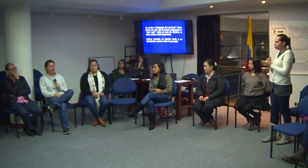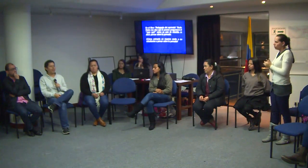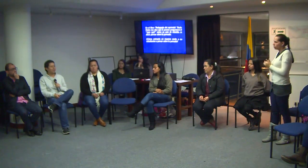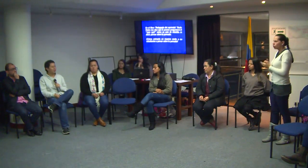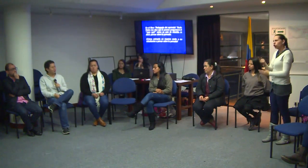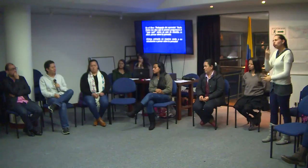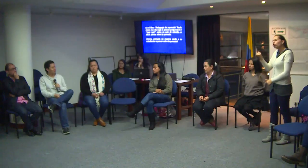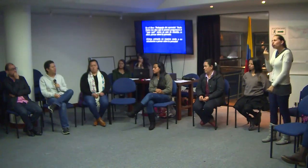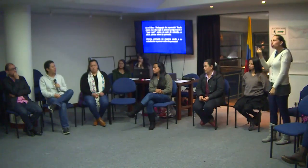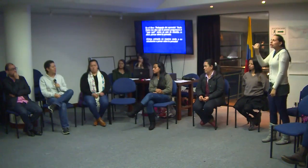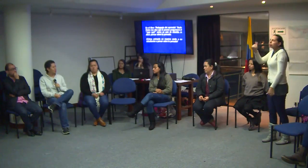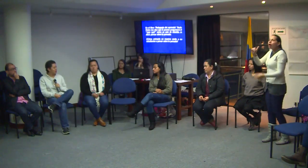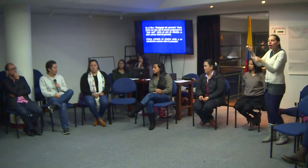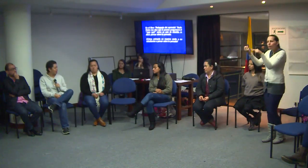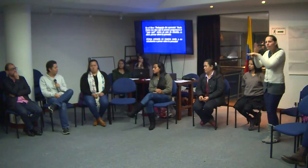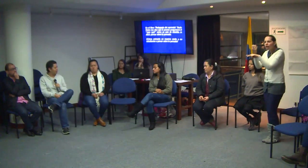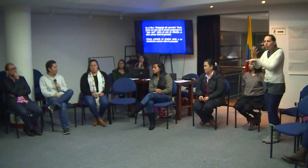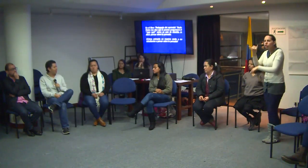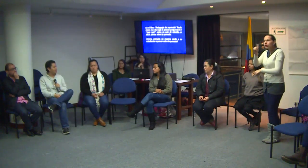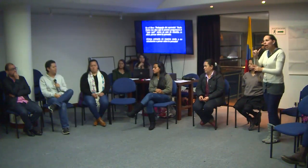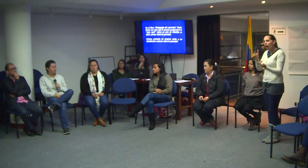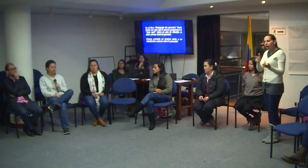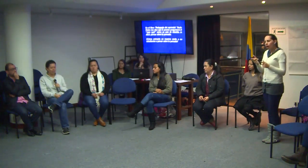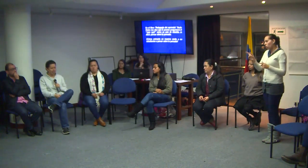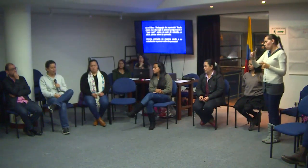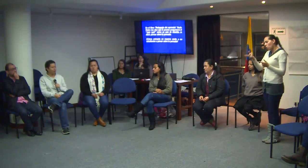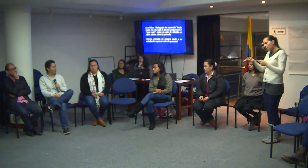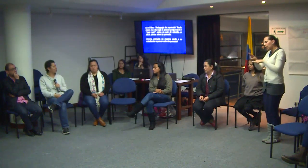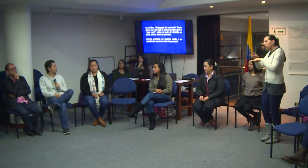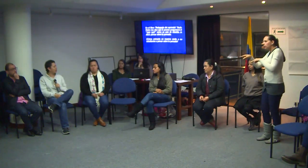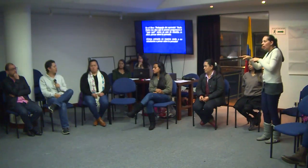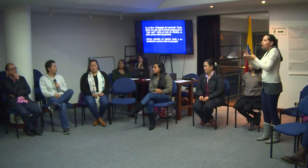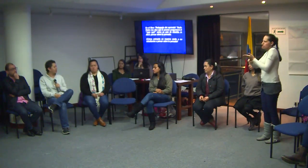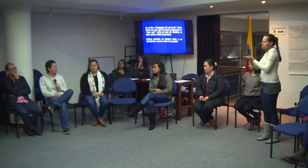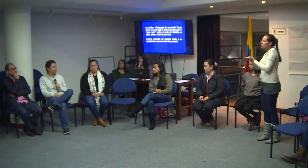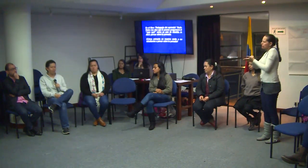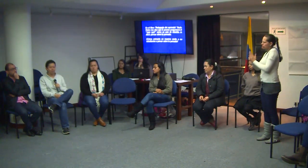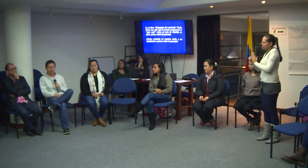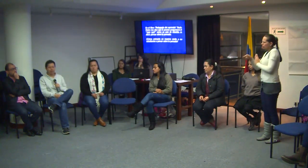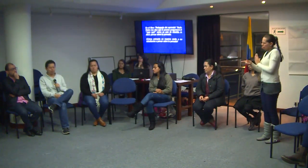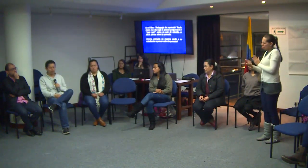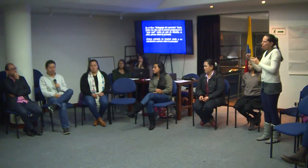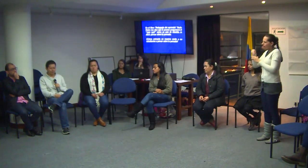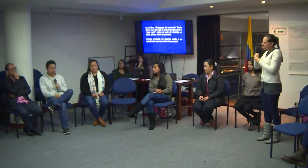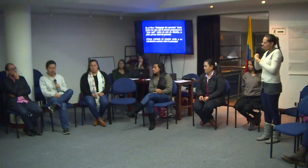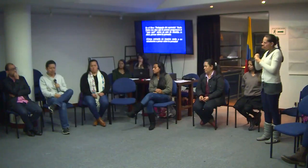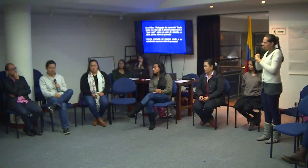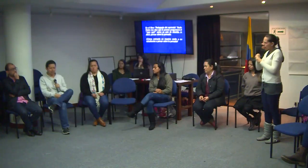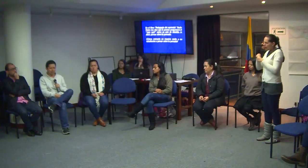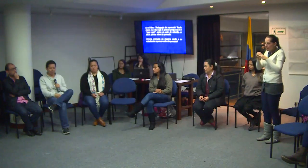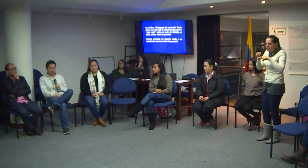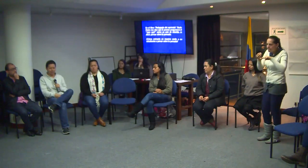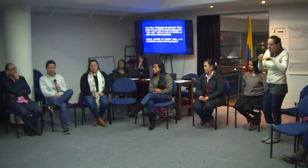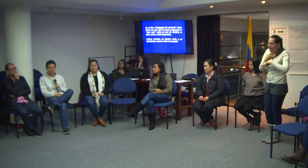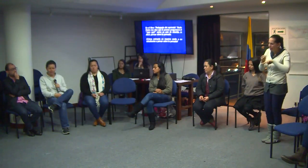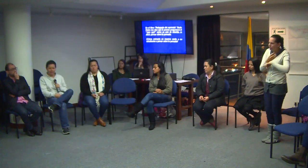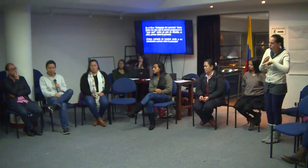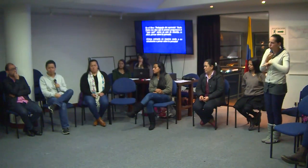soy maestro, también soy intérprete, y eso tiene una connotación en ser intérprete, en ser maestro. El ser